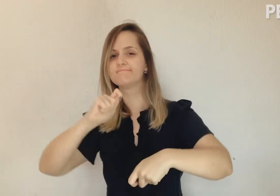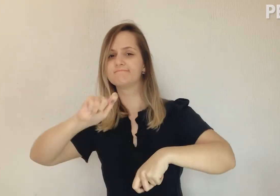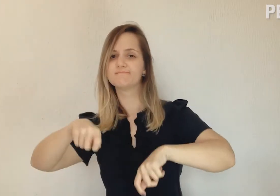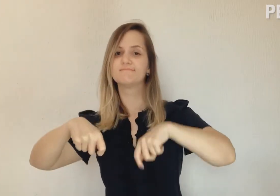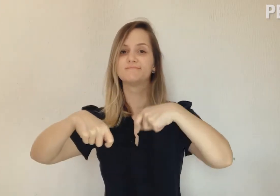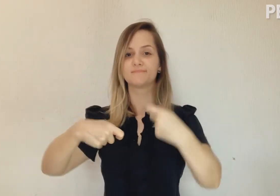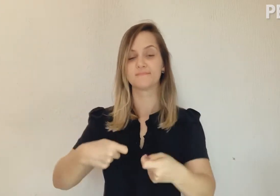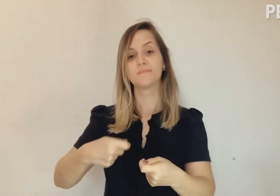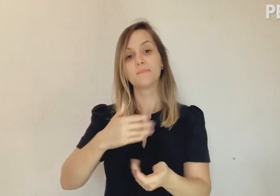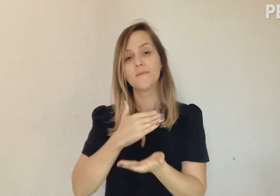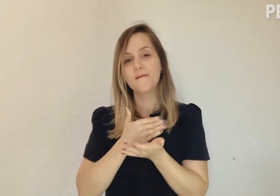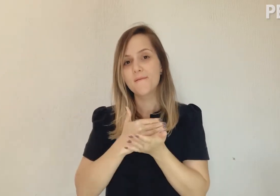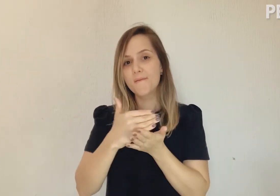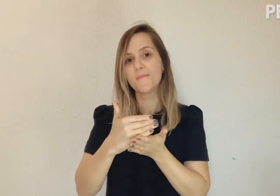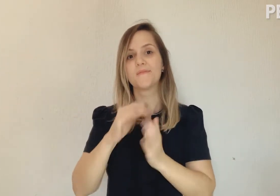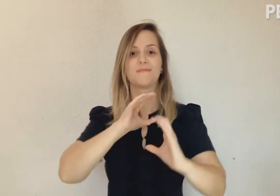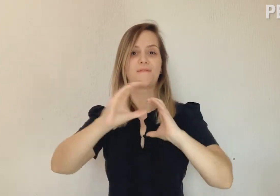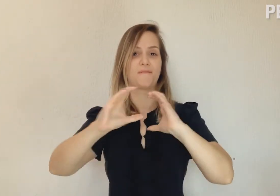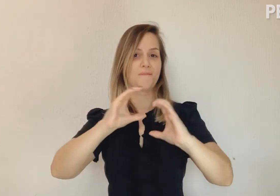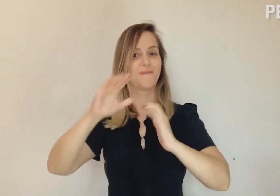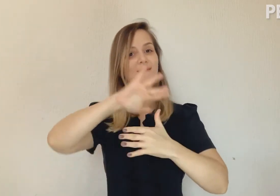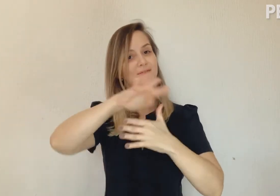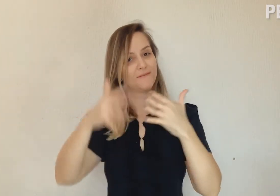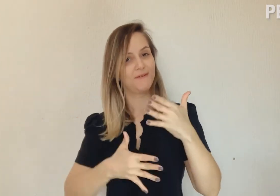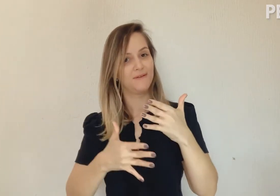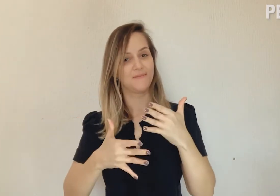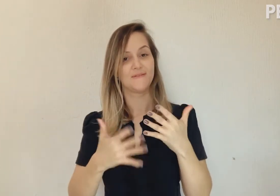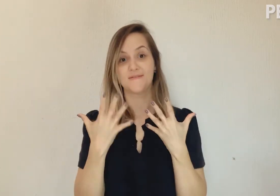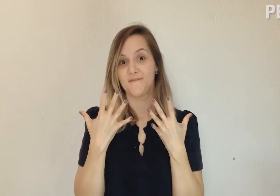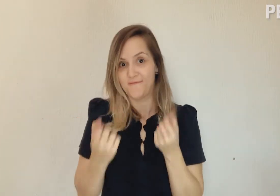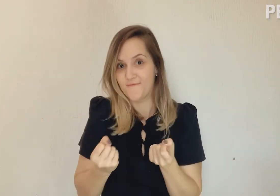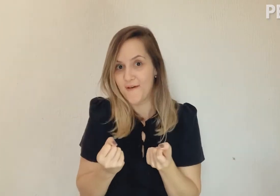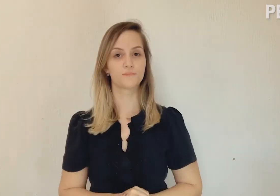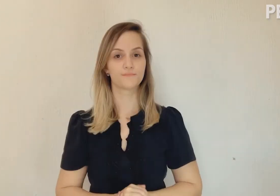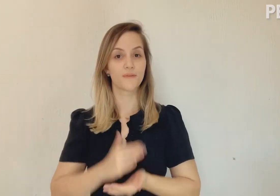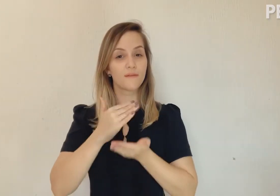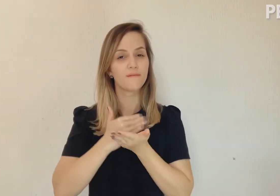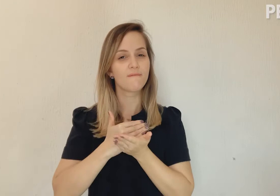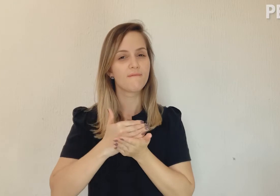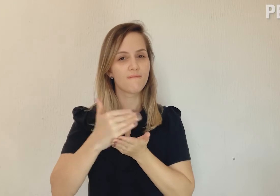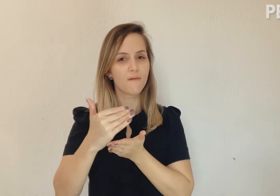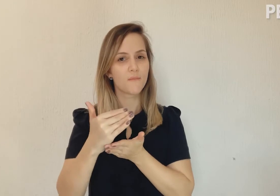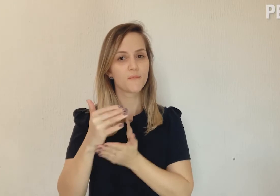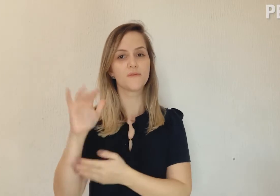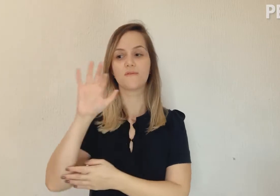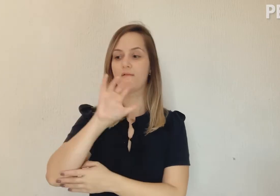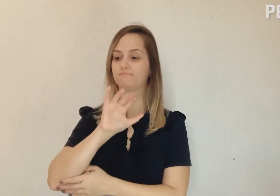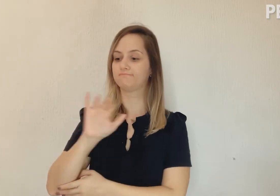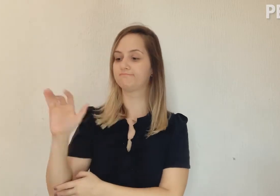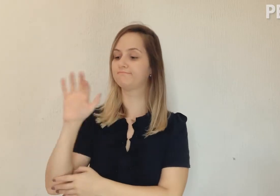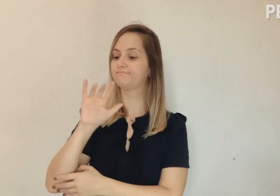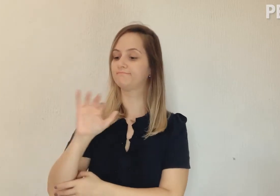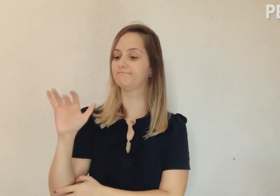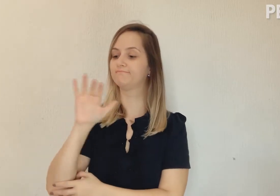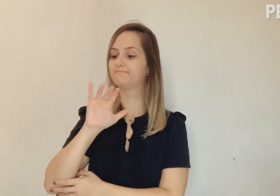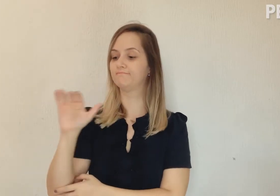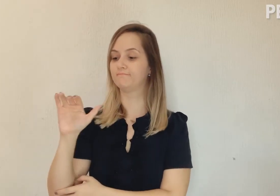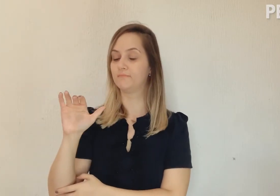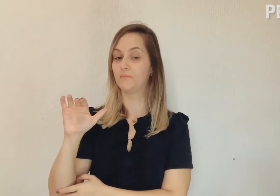nós vamos começar a aprender alguns sinais para que vocês possam iniciar essa comunicação em Libras. Vamos lá? Nós